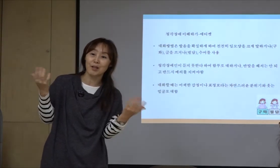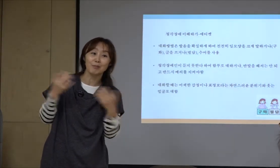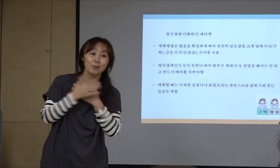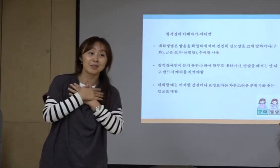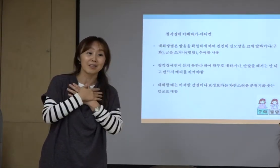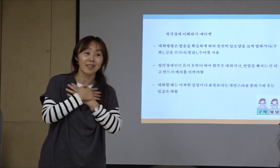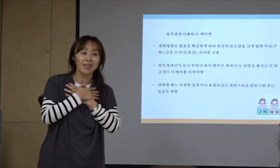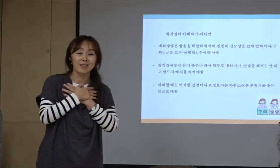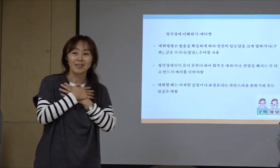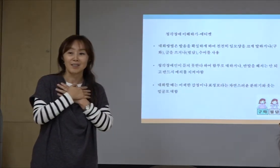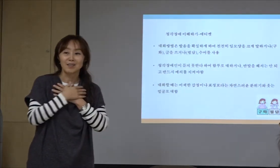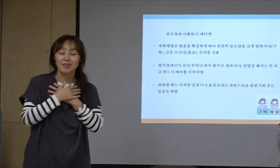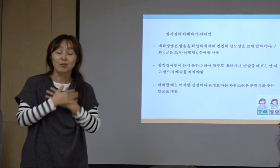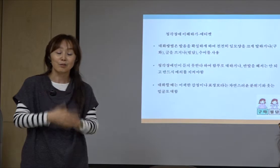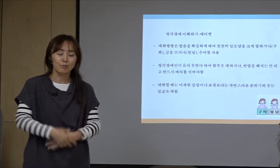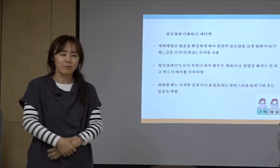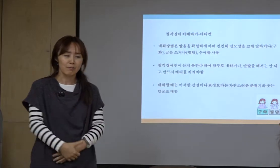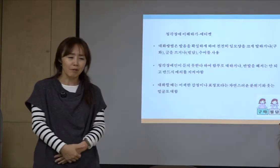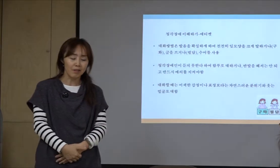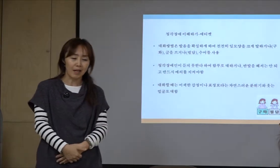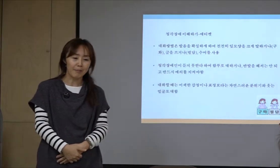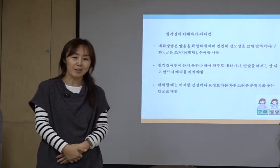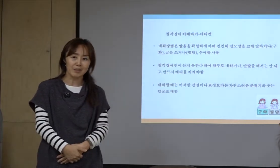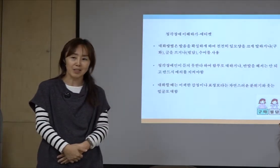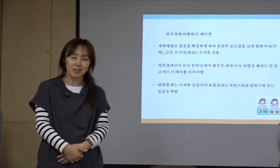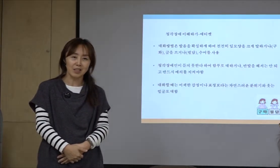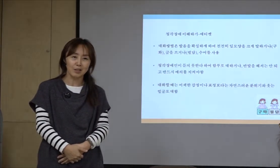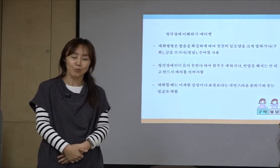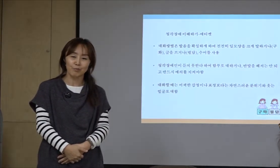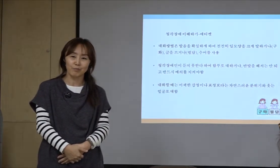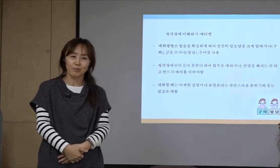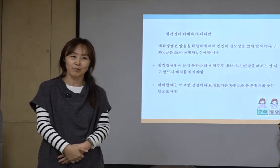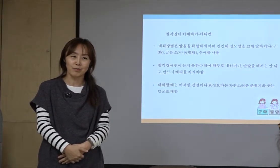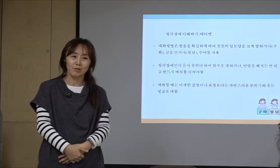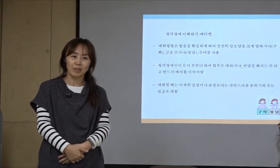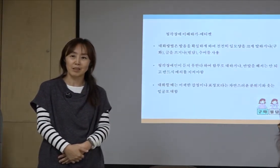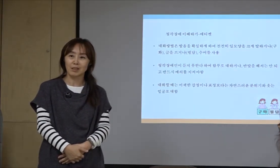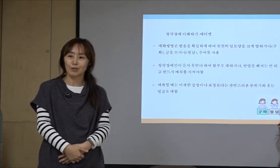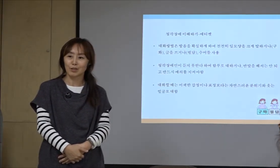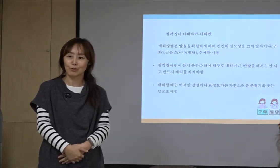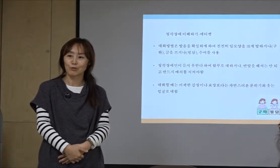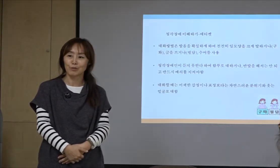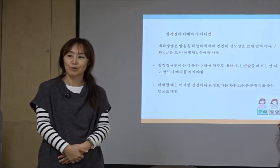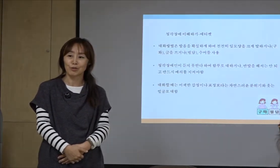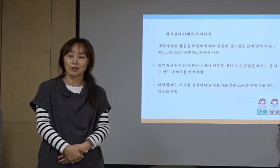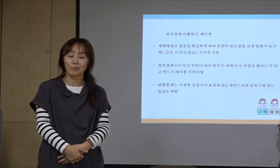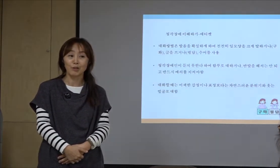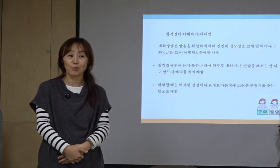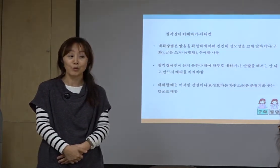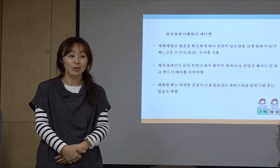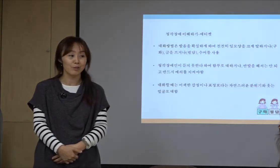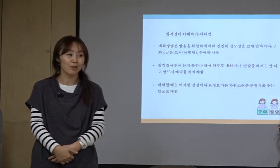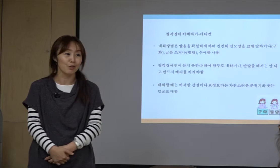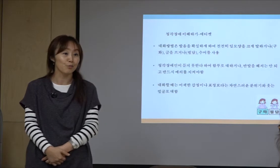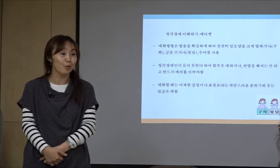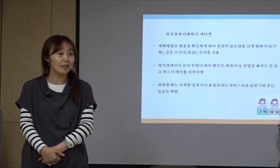하면 본인한테 이렇게 가만히 이제 인상이 좀 딱딱하거나 어두우신 분들이 있으면 농민들한테 저분 화났나?